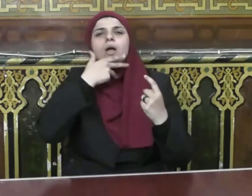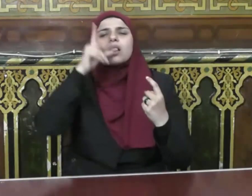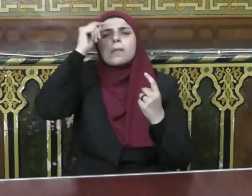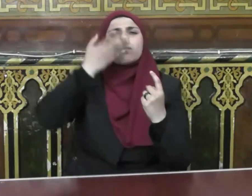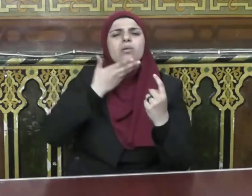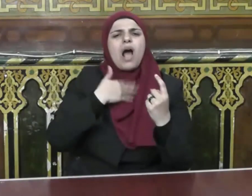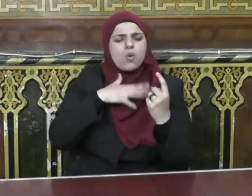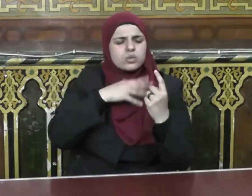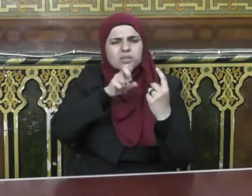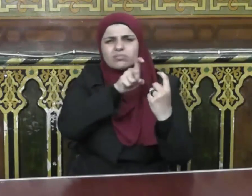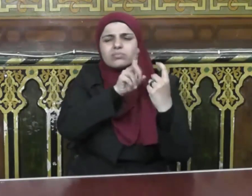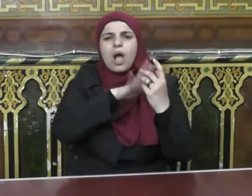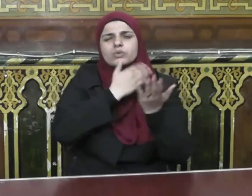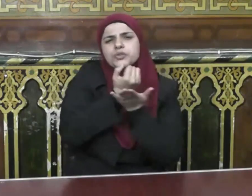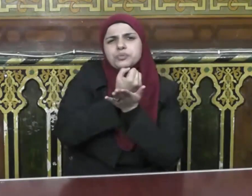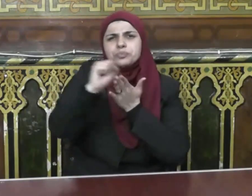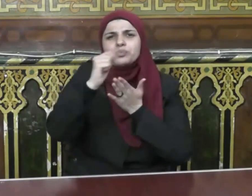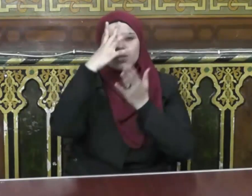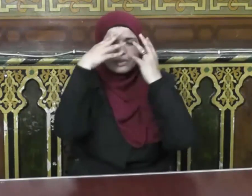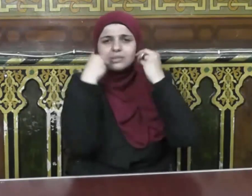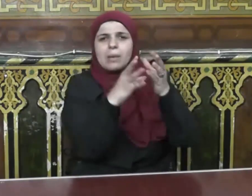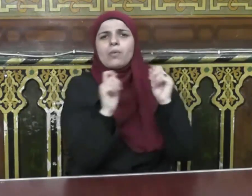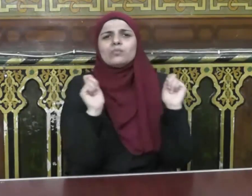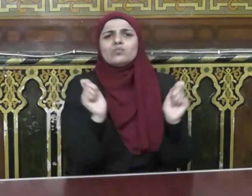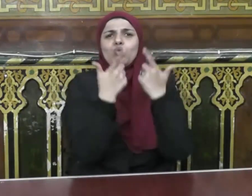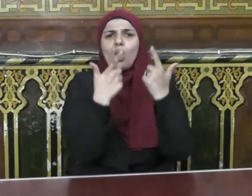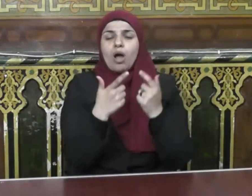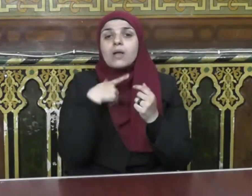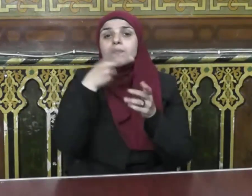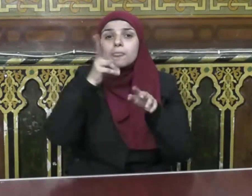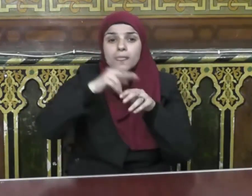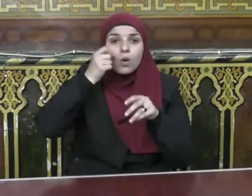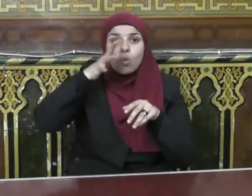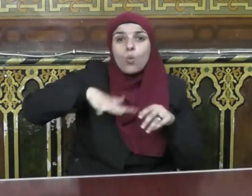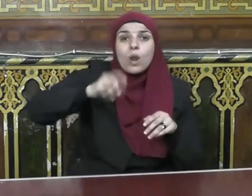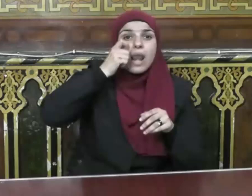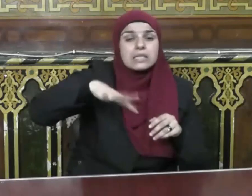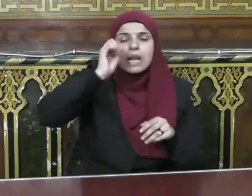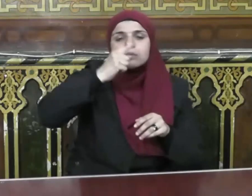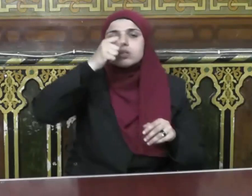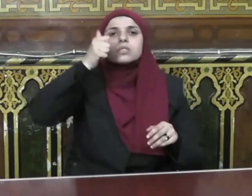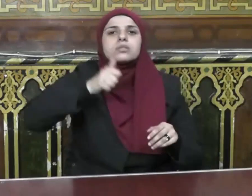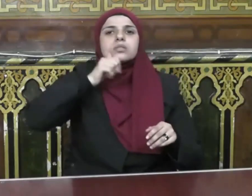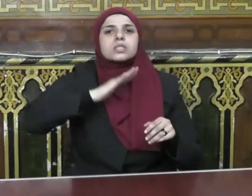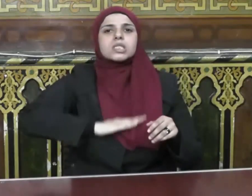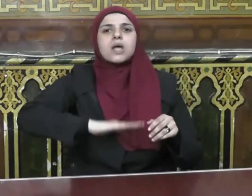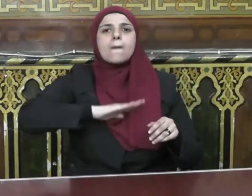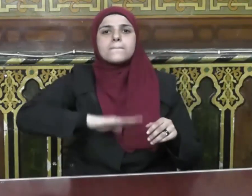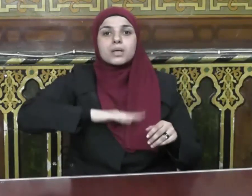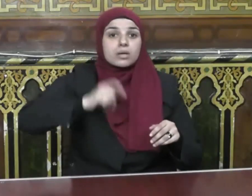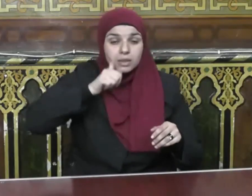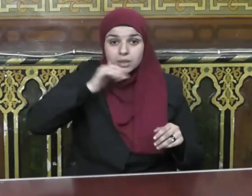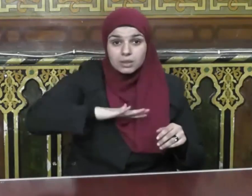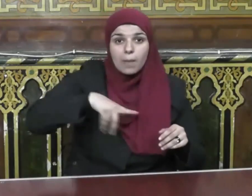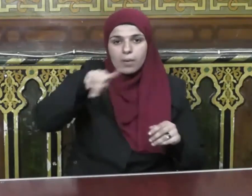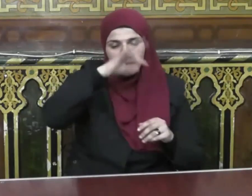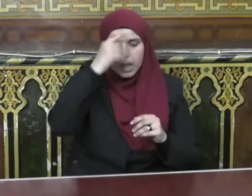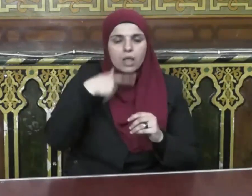حميم. وما يلقاها إلا الذين صبروا، وما يلقاها إلا ذو حظ